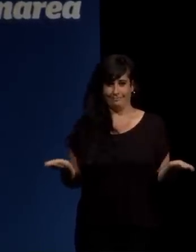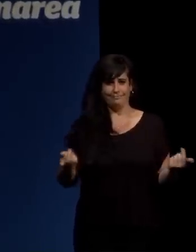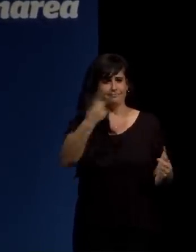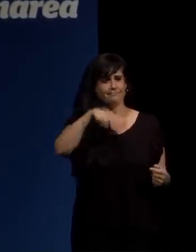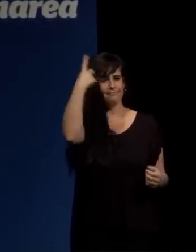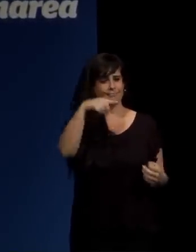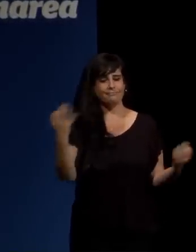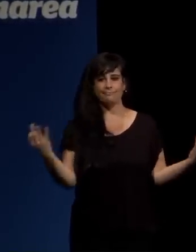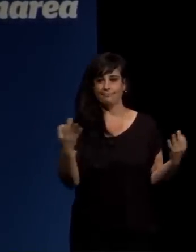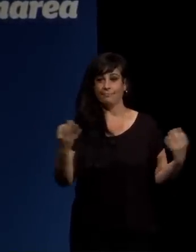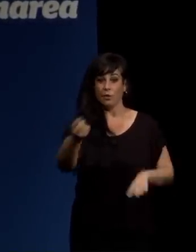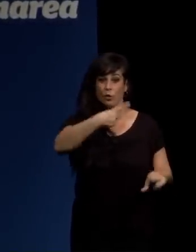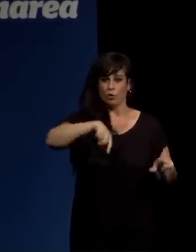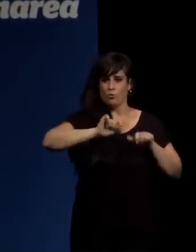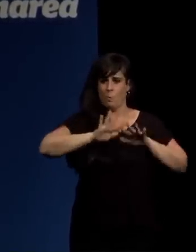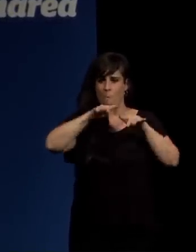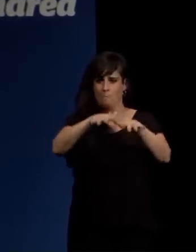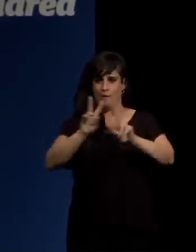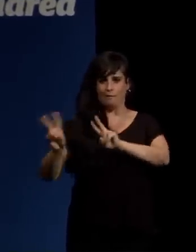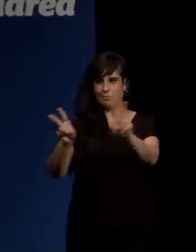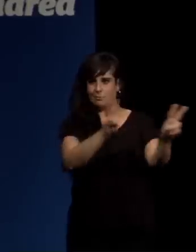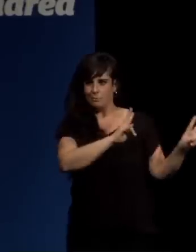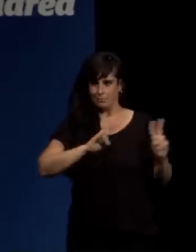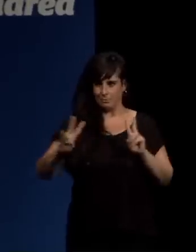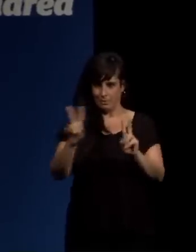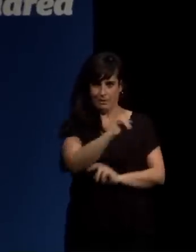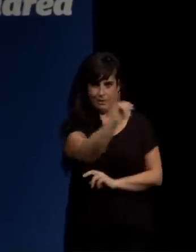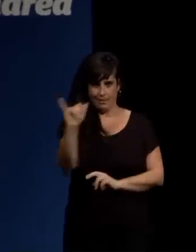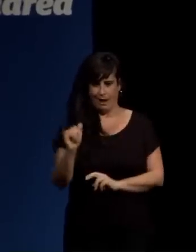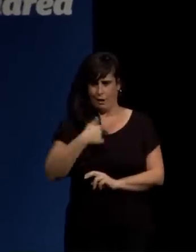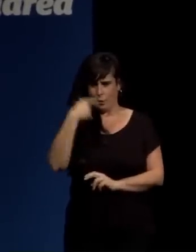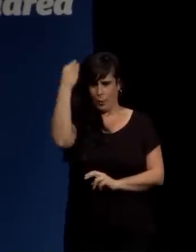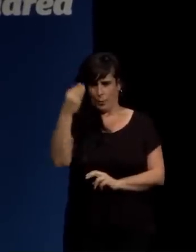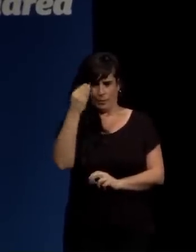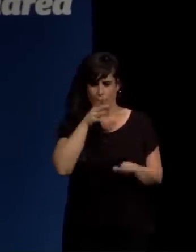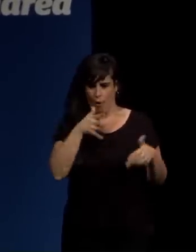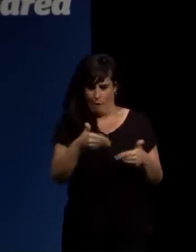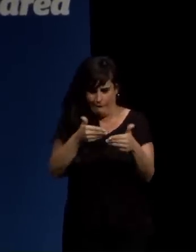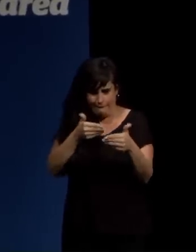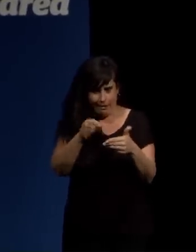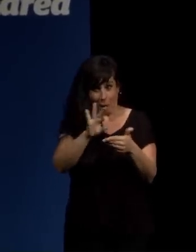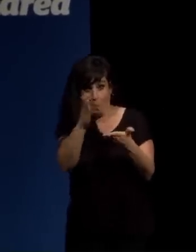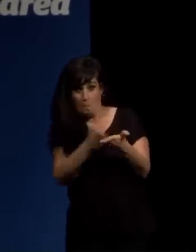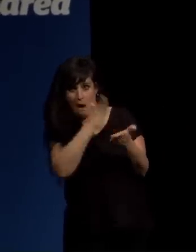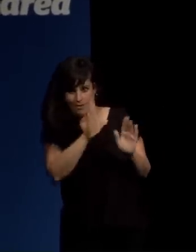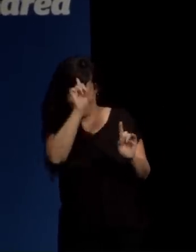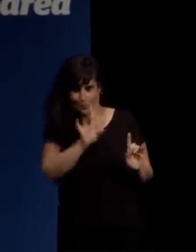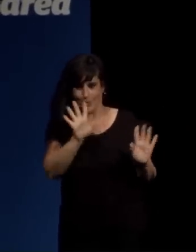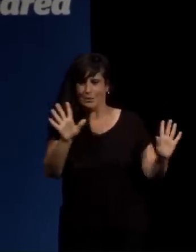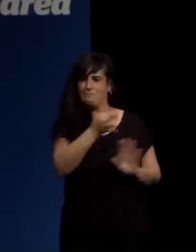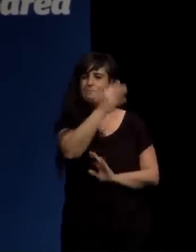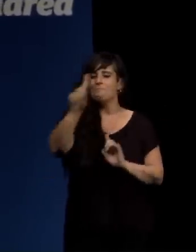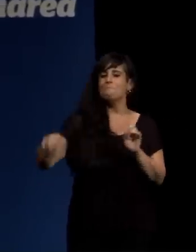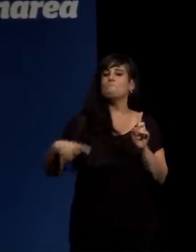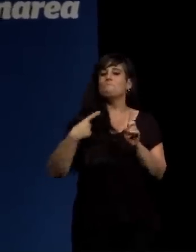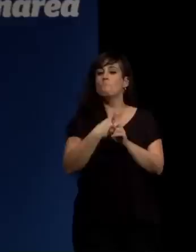sabedes perfectamente que estamos nas mareas vivas, está a lúa chea aí, non sei se xa pasou estes días ou está a caer, pero ademais estamos no equinoccio,